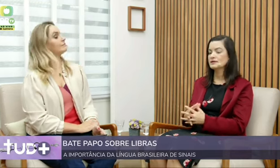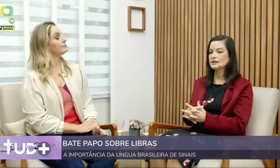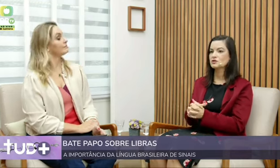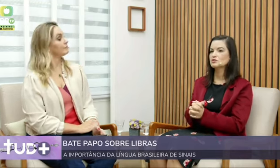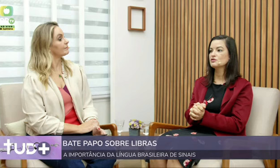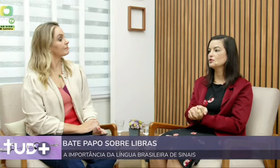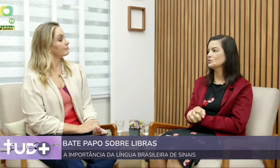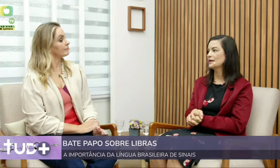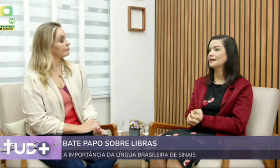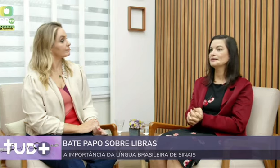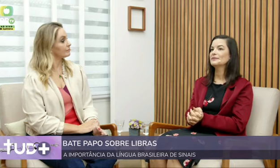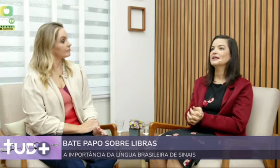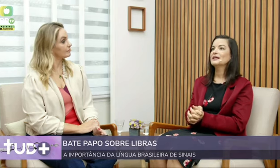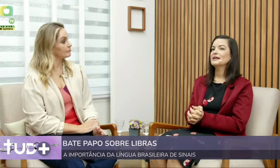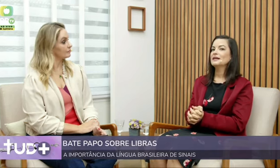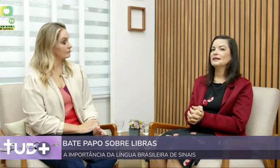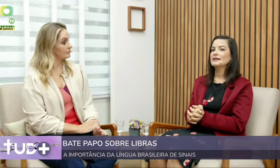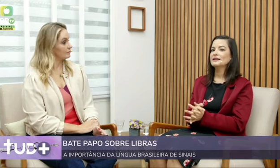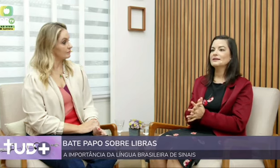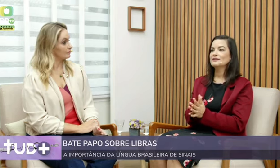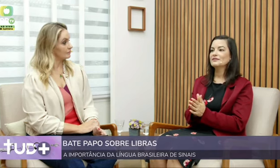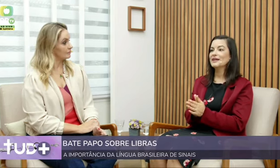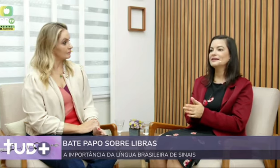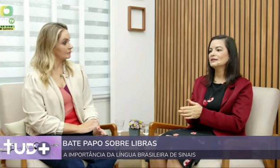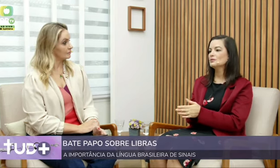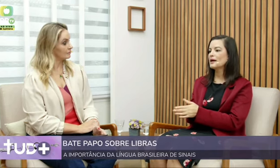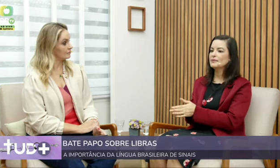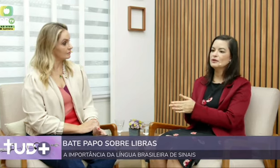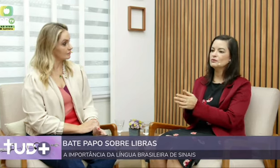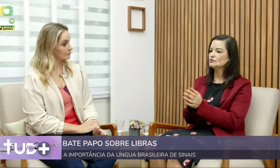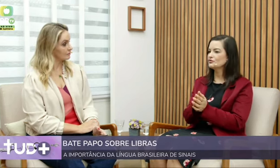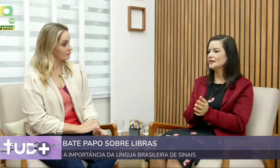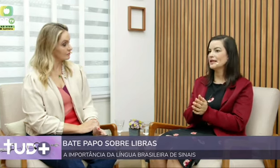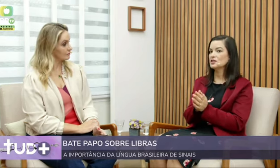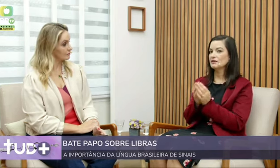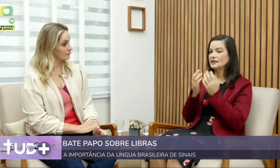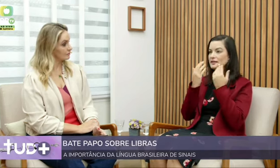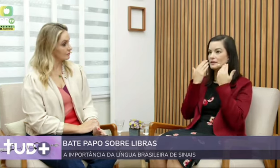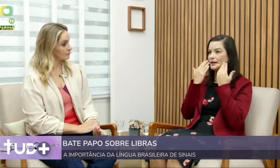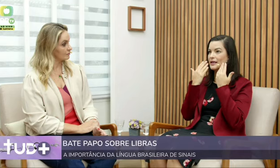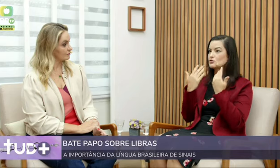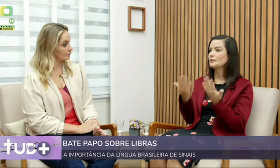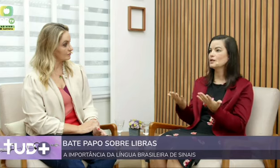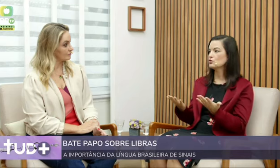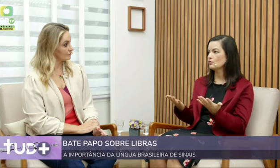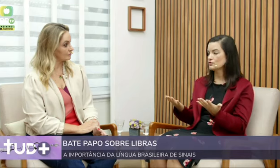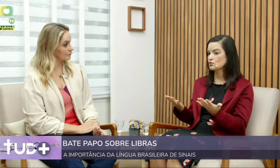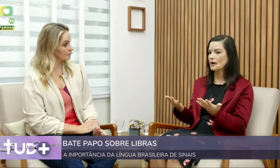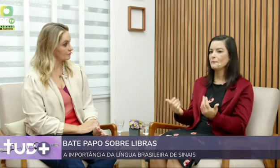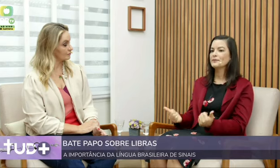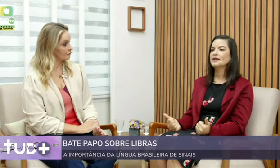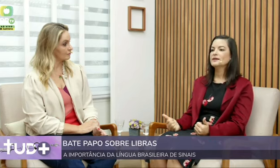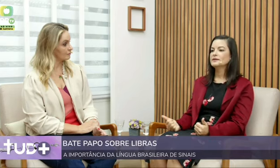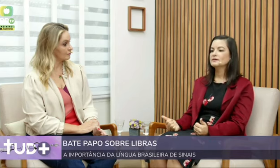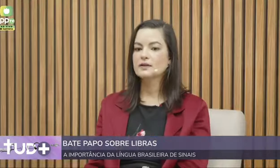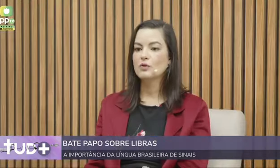essa questão dificultada, vai ter um caminho diferente. Ela vai ter que trabalhar somente com o visual. Então,